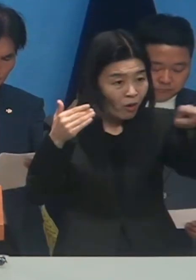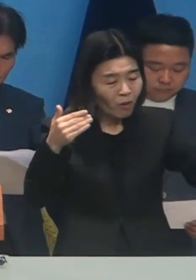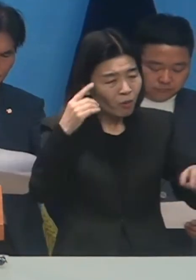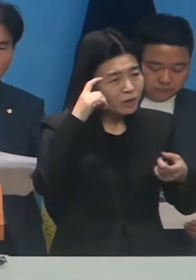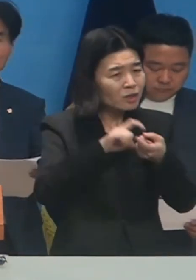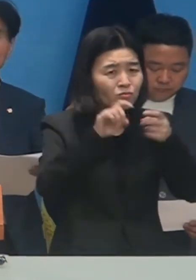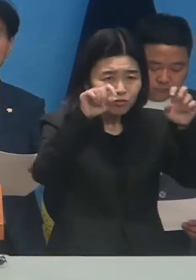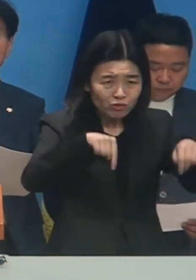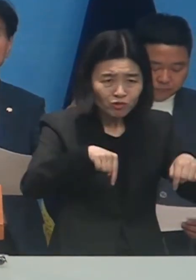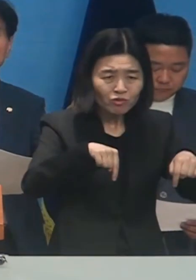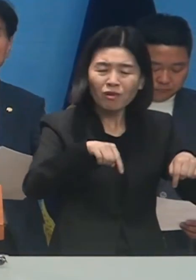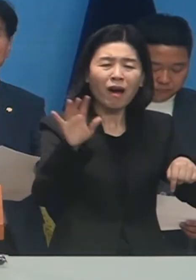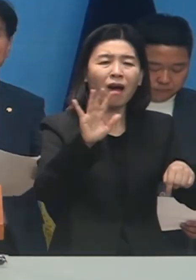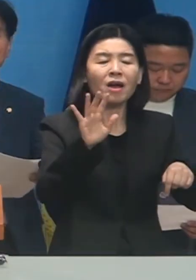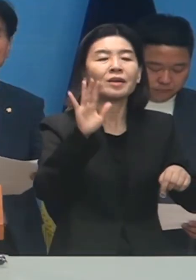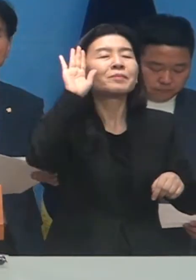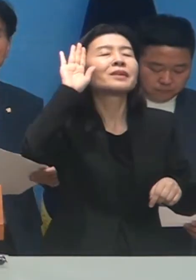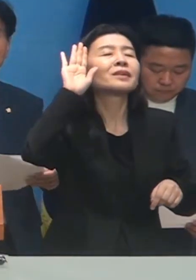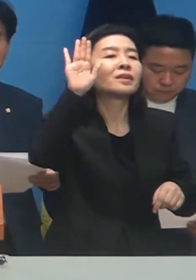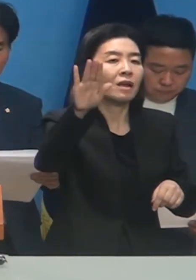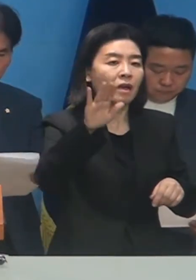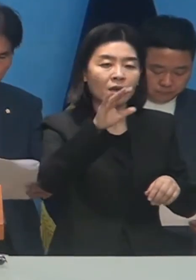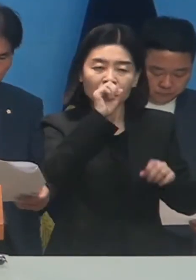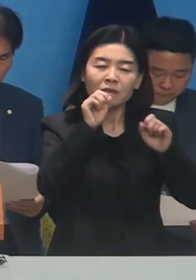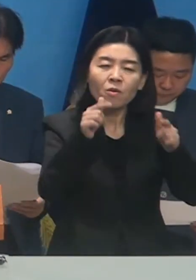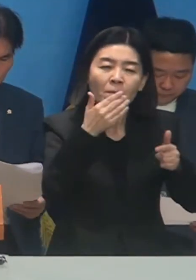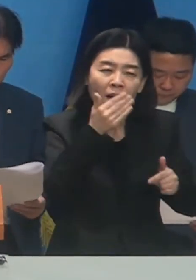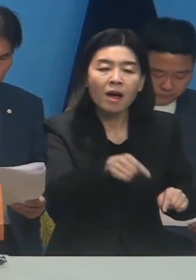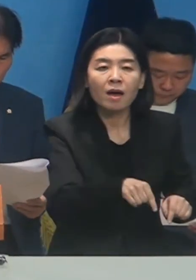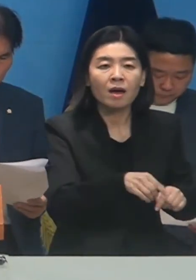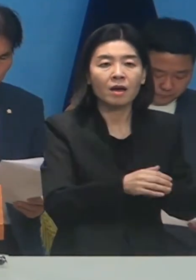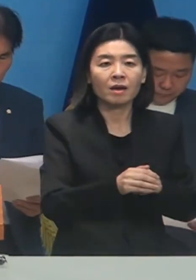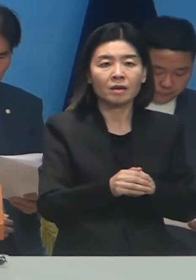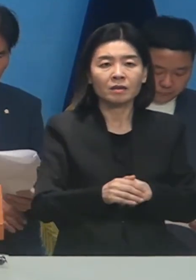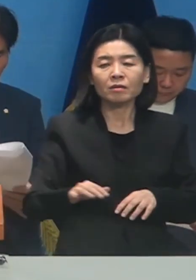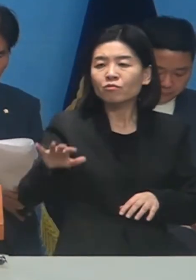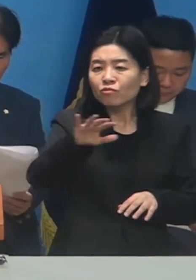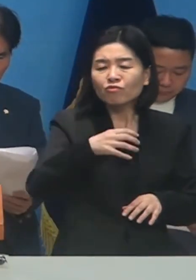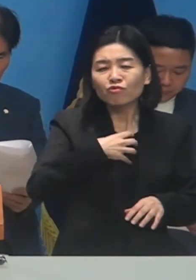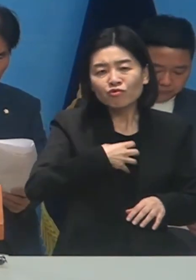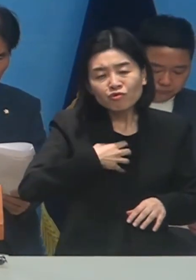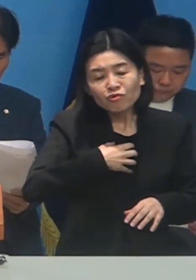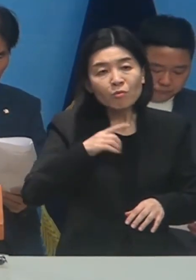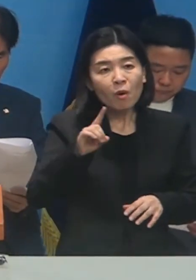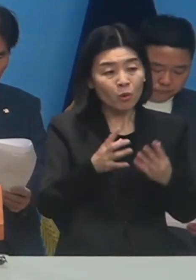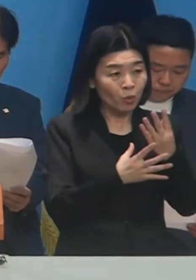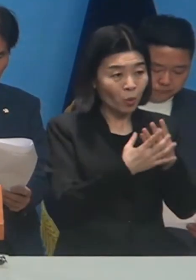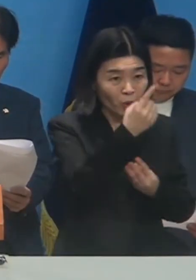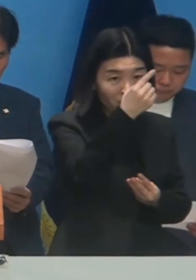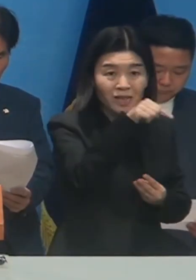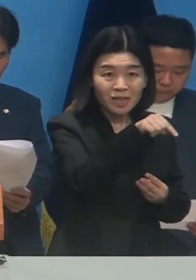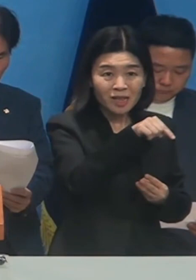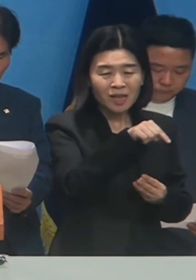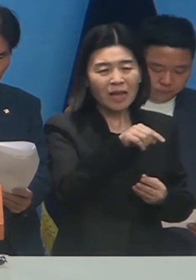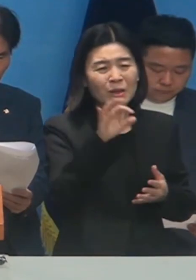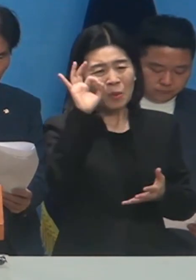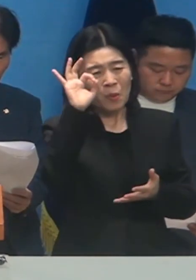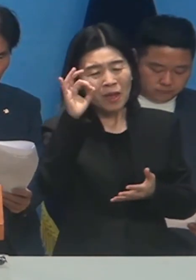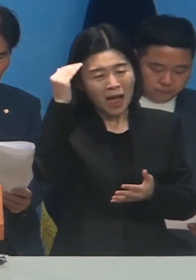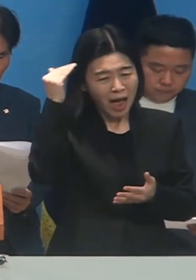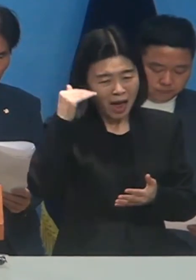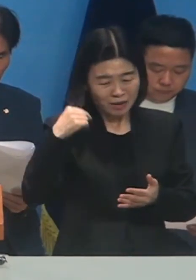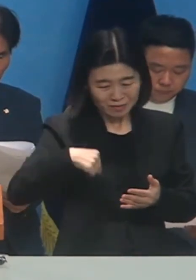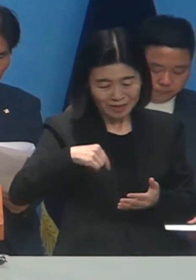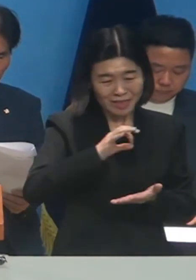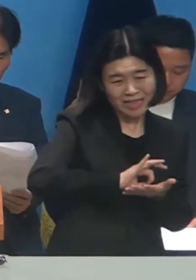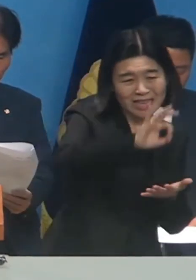아니라 미래이자 기회입니다. 일각에서 우려하는 것처럼 통일은 막대한 비용을 몰고 오는